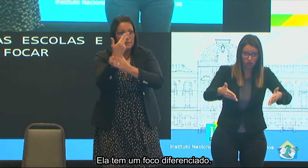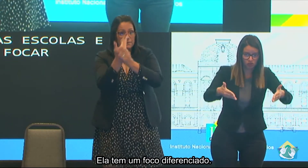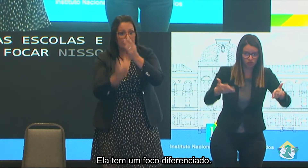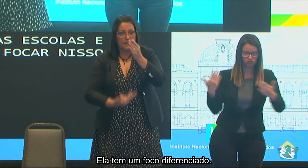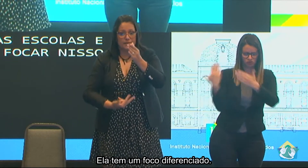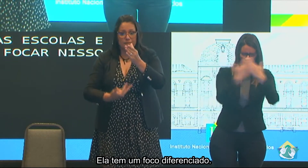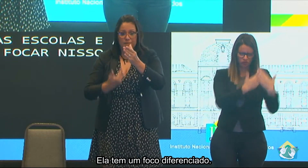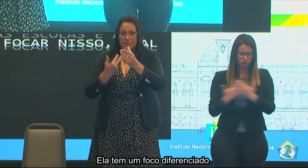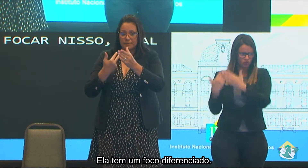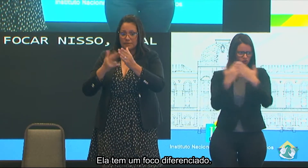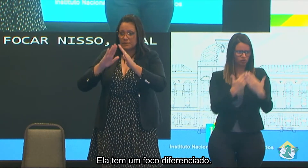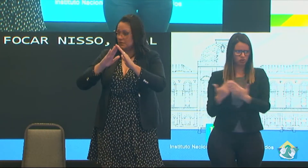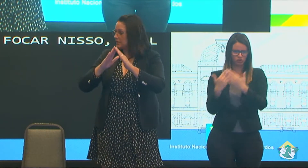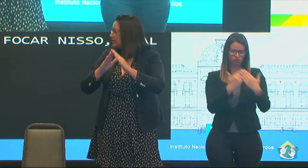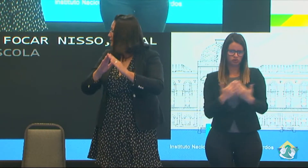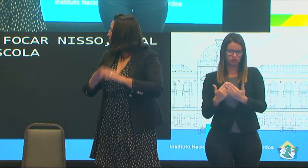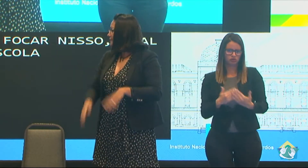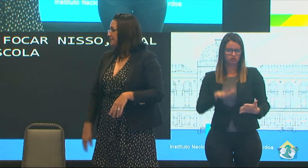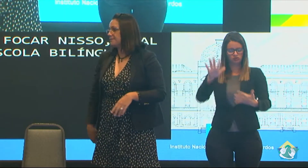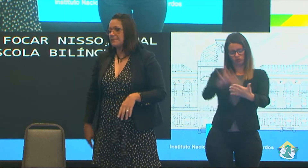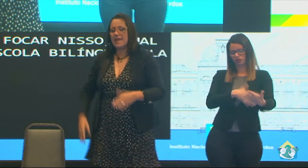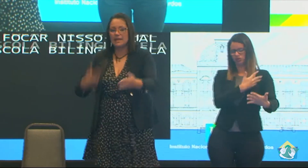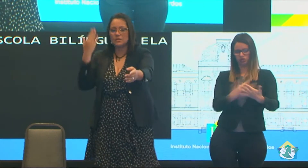Ela tem um foco diferenciado.